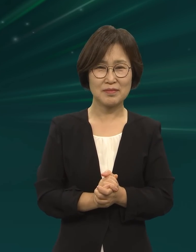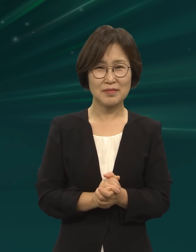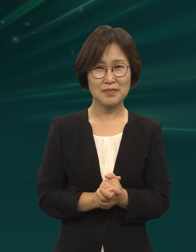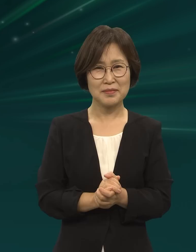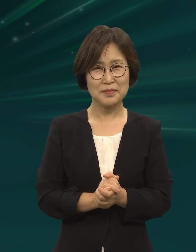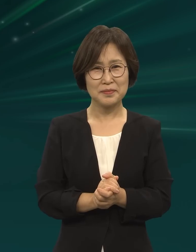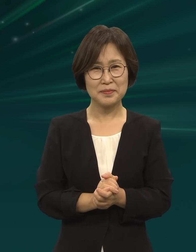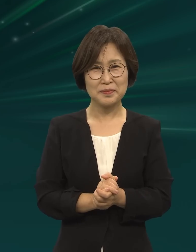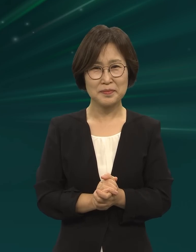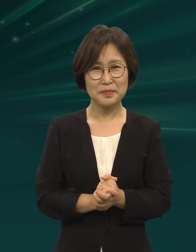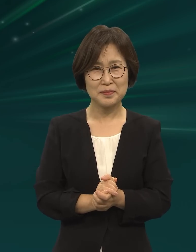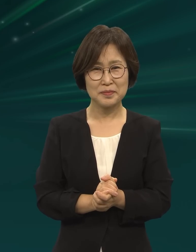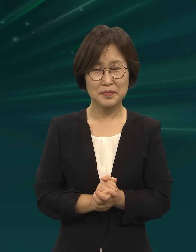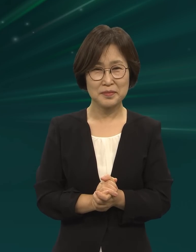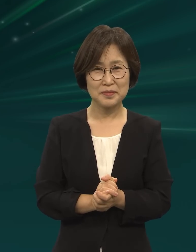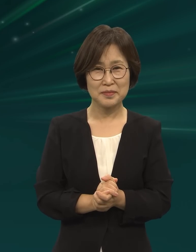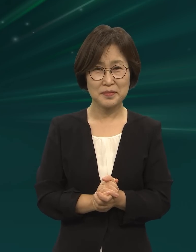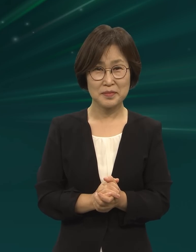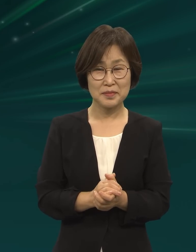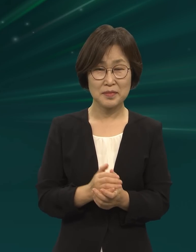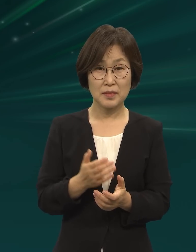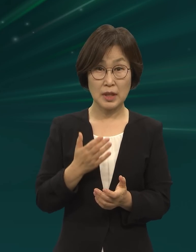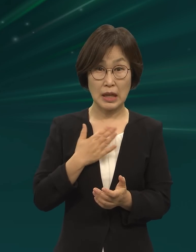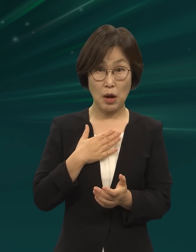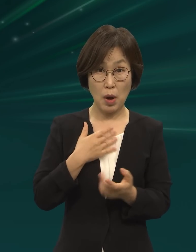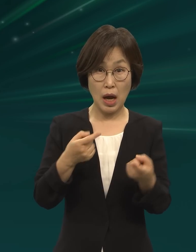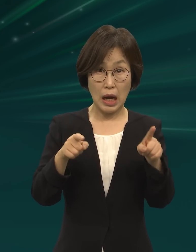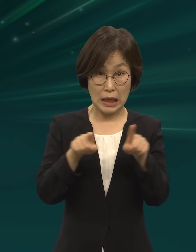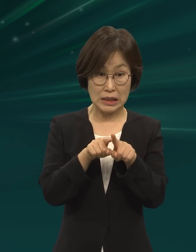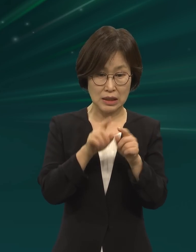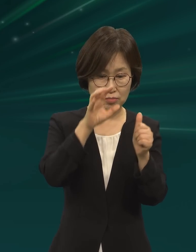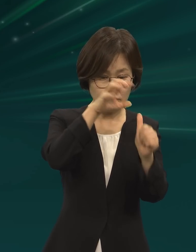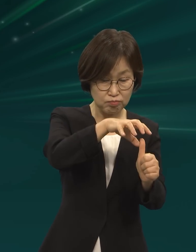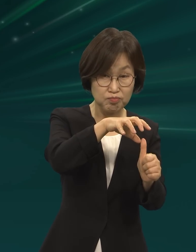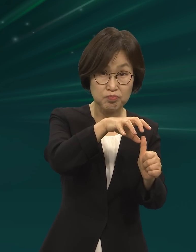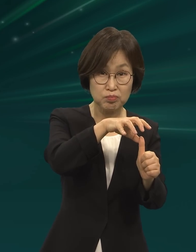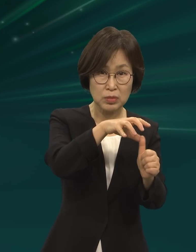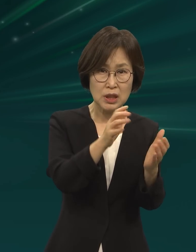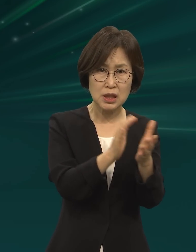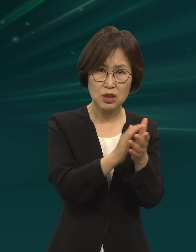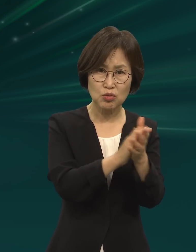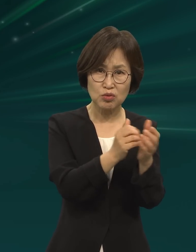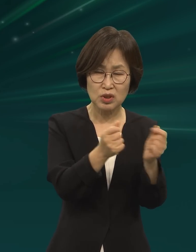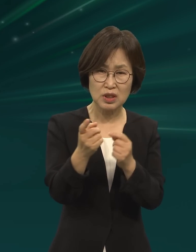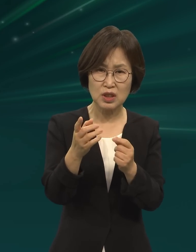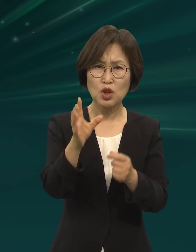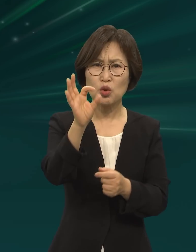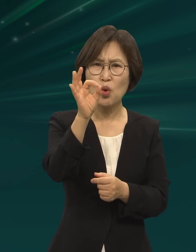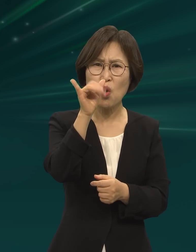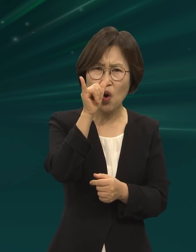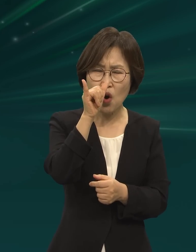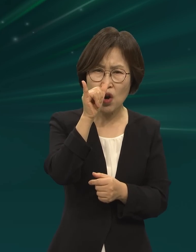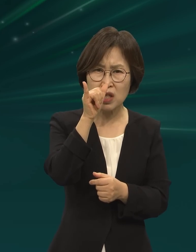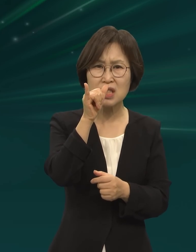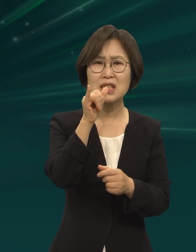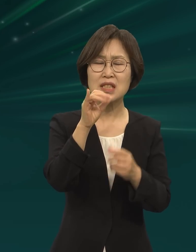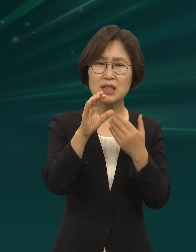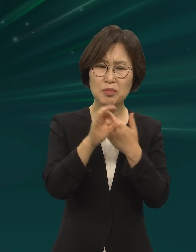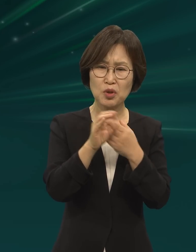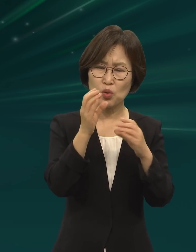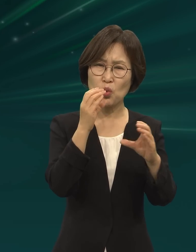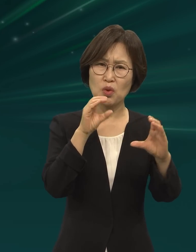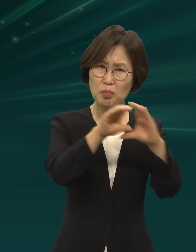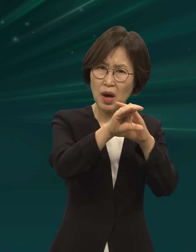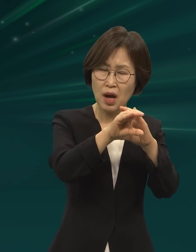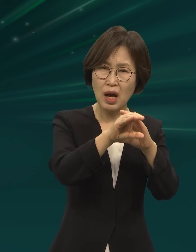사실적인 저 같이 갔던 그 친구들이, 돈 있는 친구들이 4년, 5년 동안 감옥에